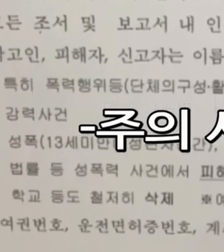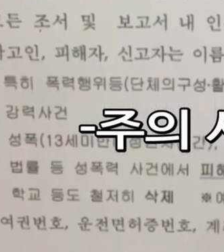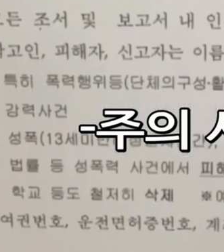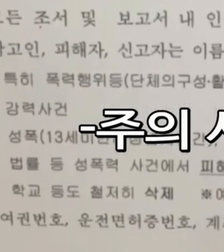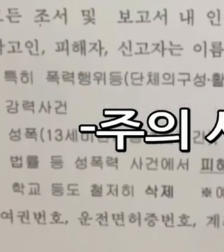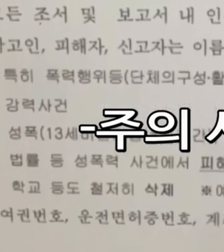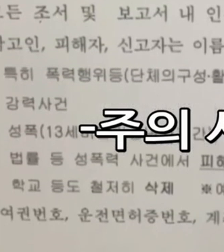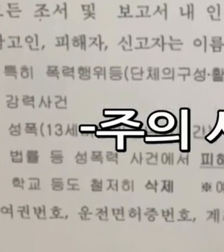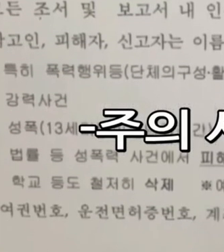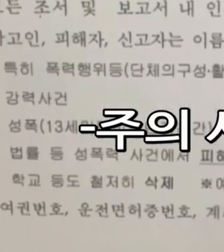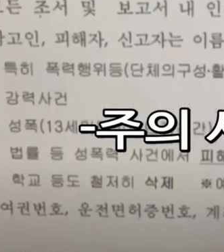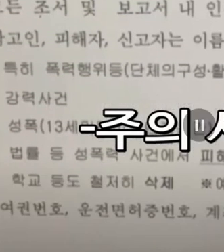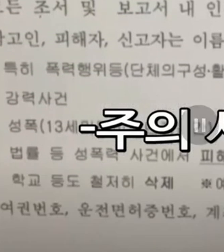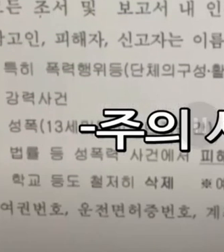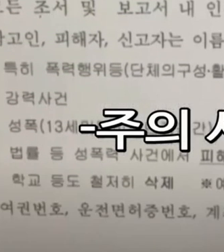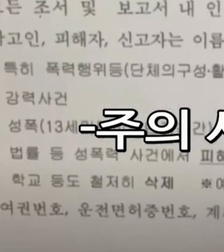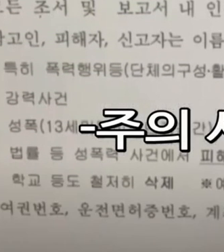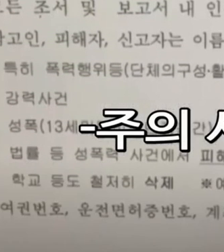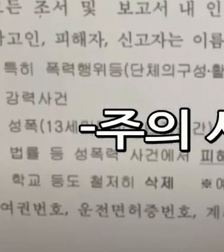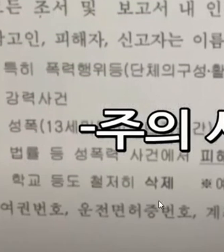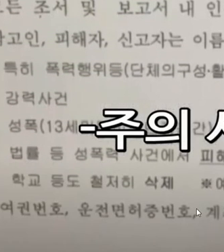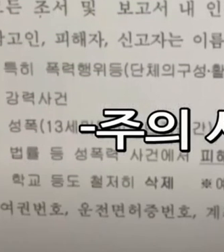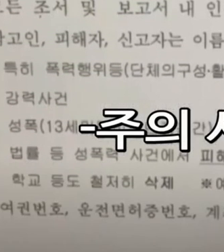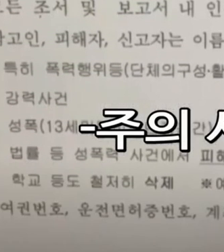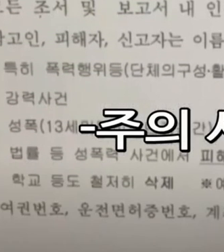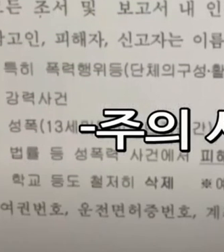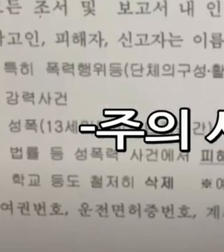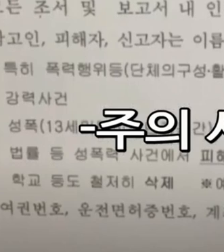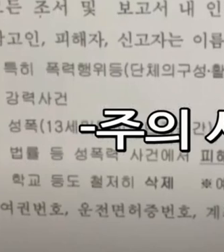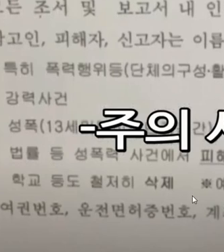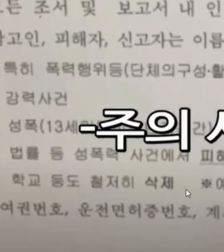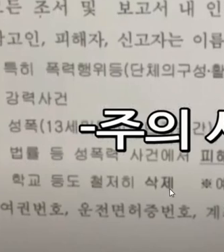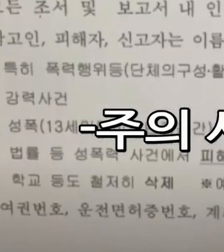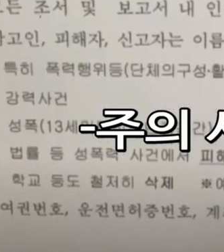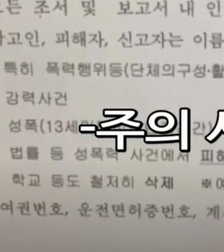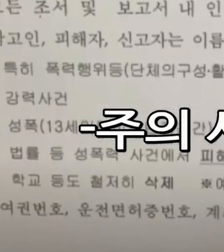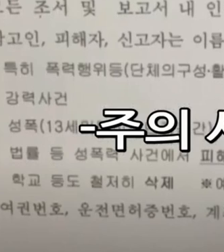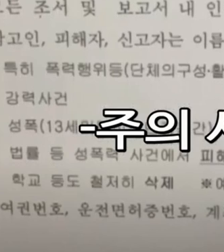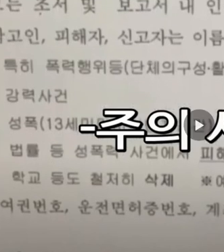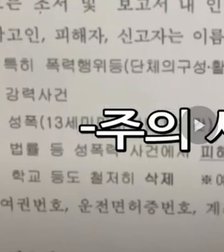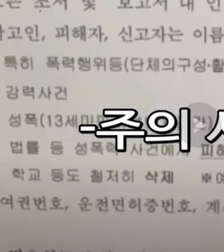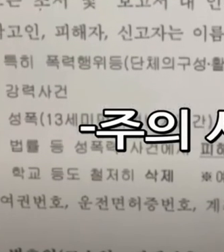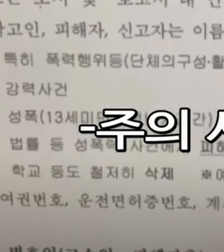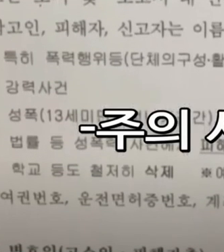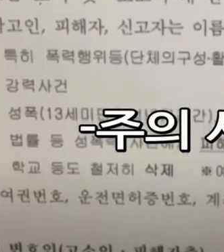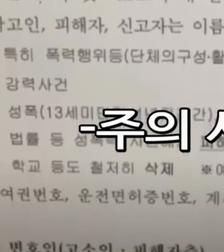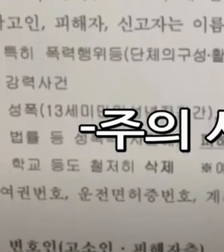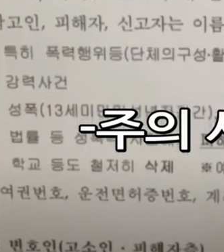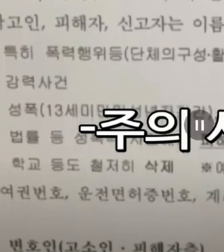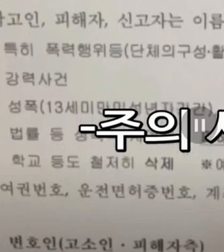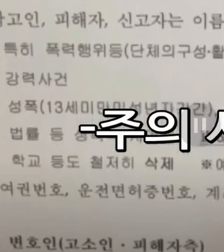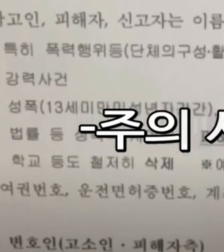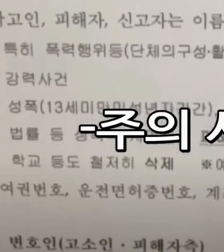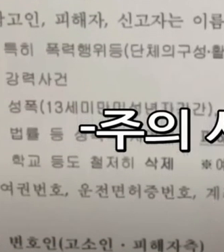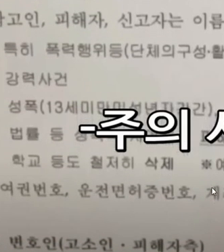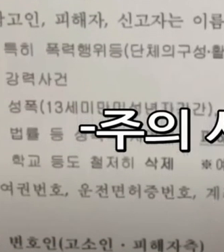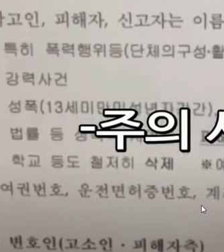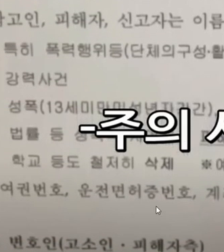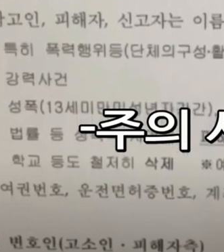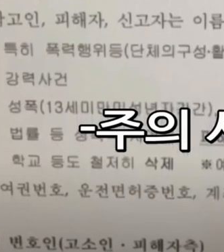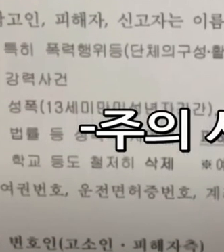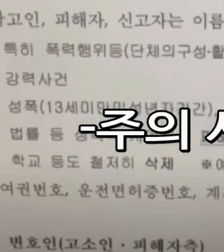알려주십니다. 알려주신 대로 가족 정보도 삭제하고요. 가리시고 원본과 개인